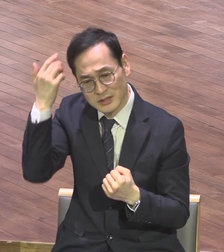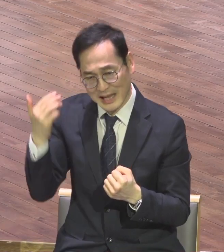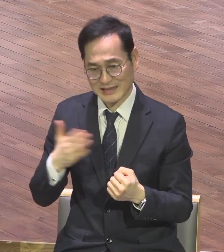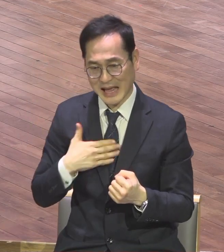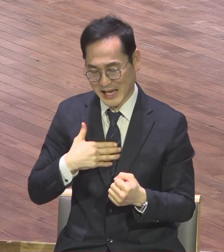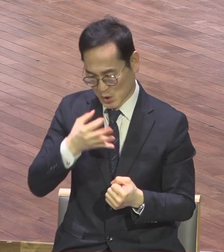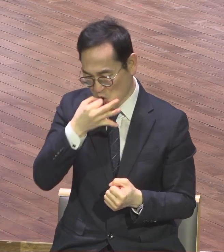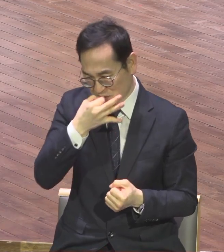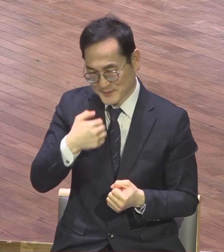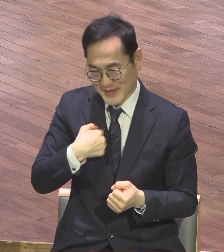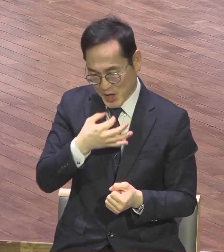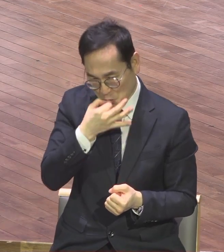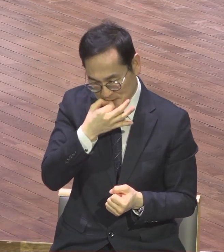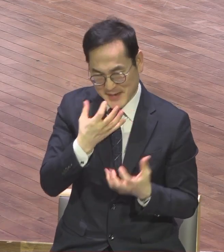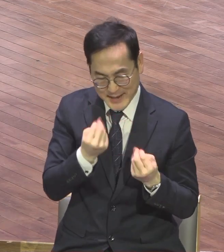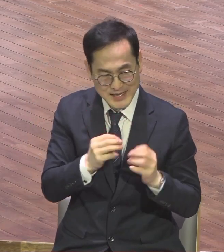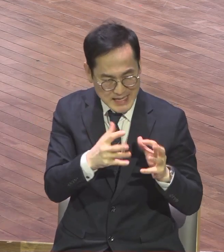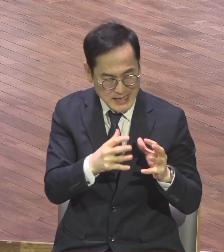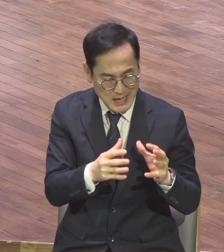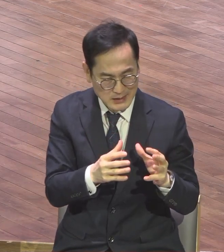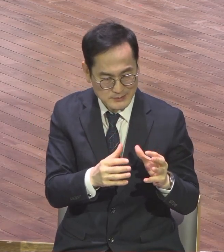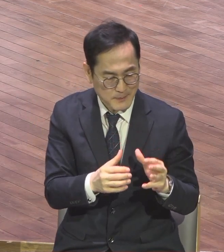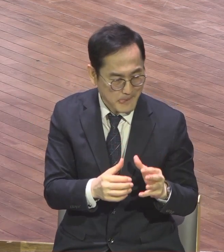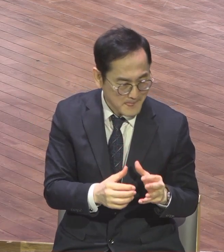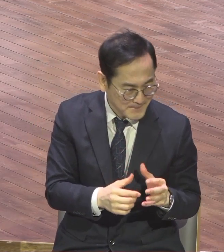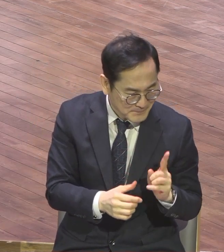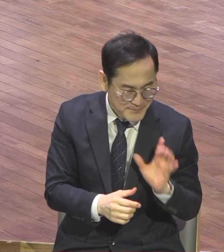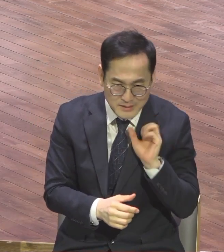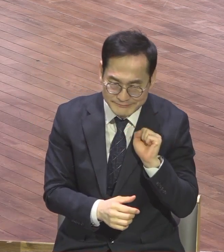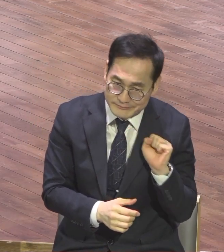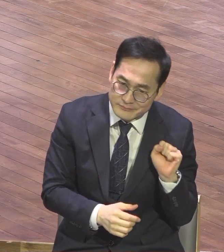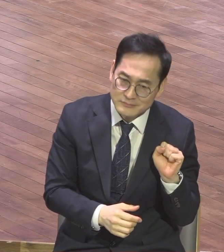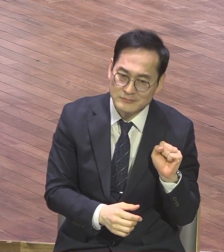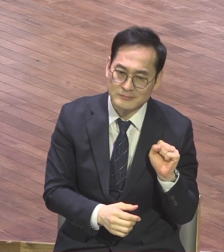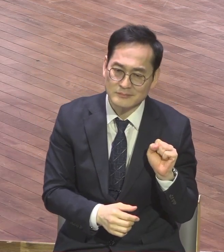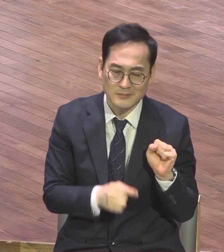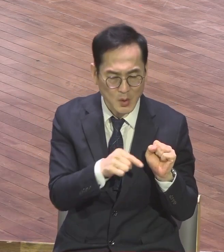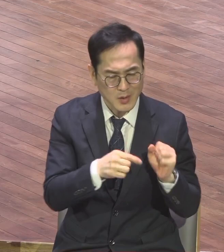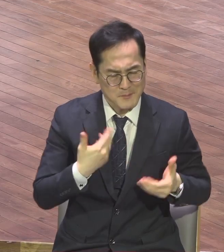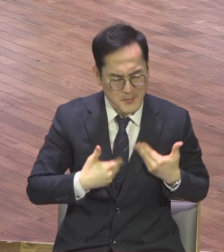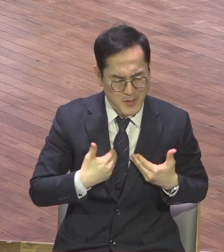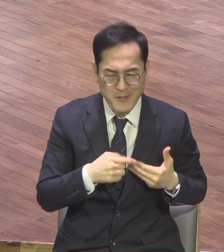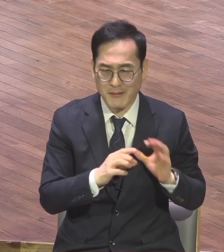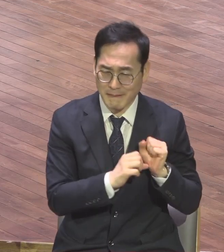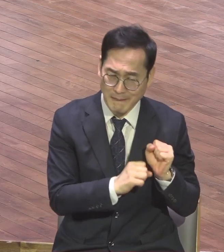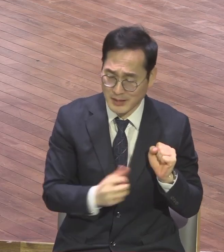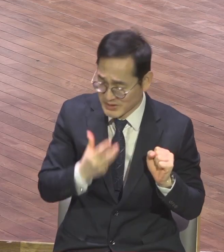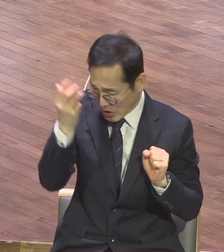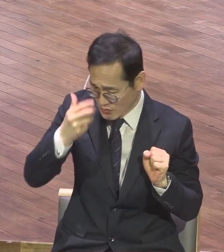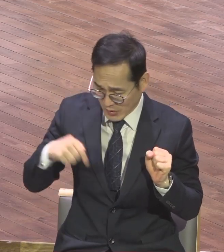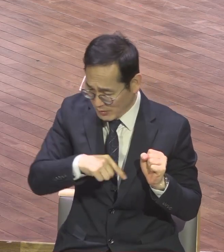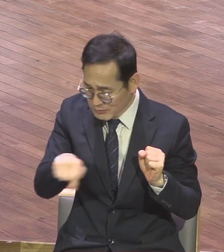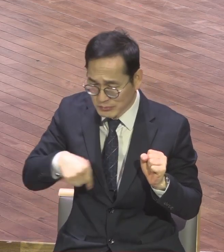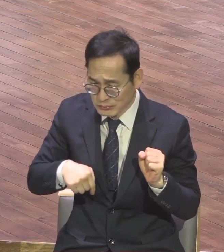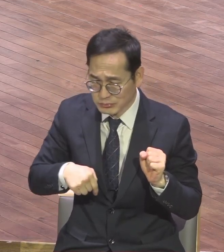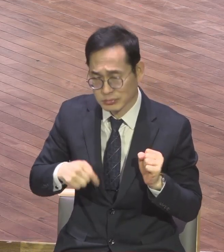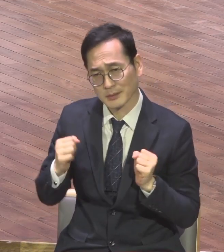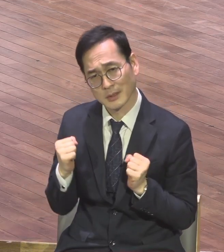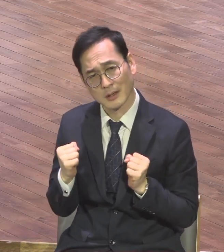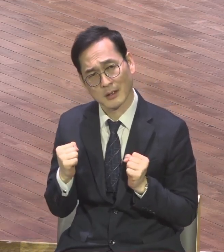너무 강해서 세상 욕심이 너무 많아서 내가 너무 바빠서 세상 것 끌려가다가 성령도 못 받아.